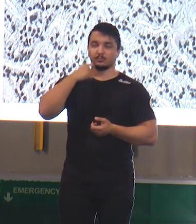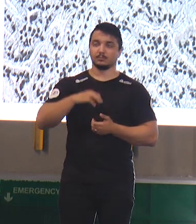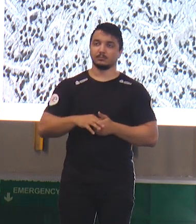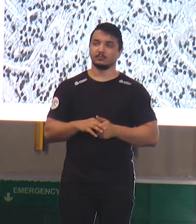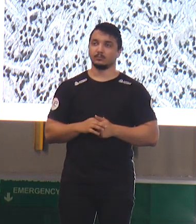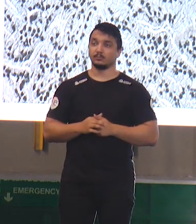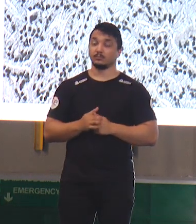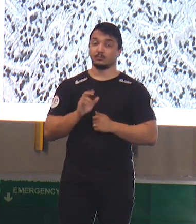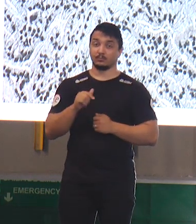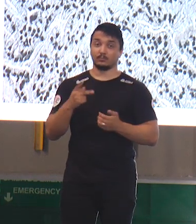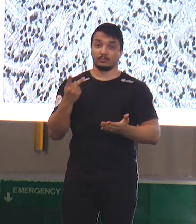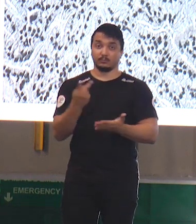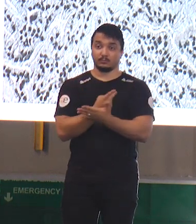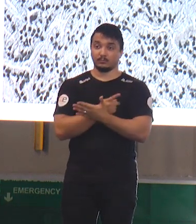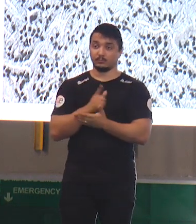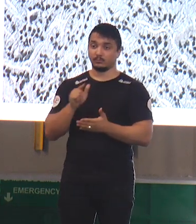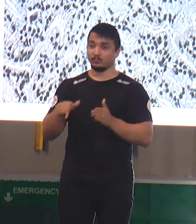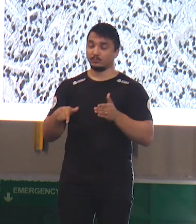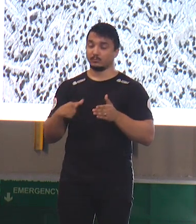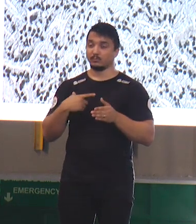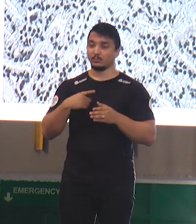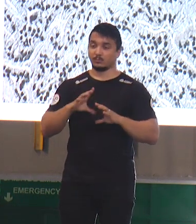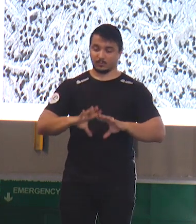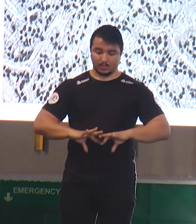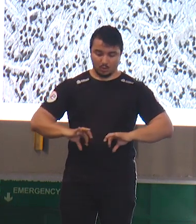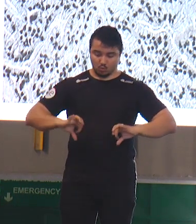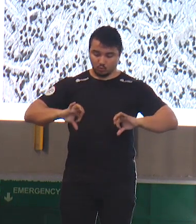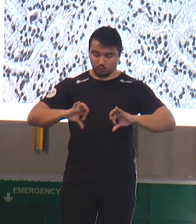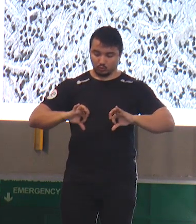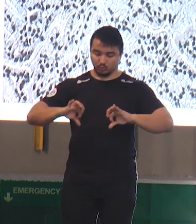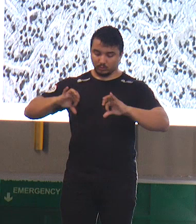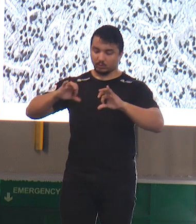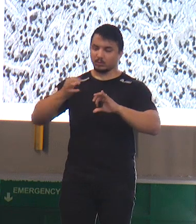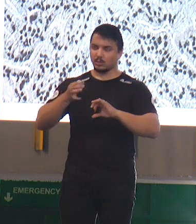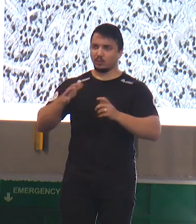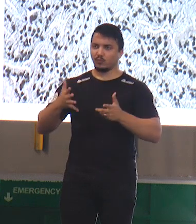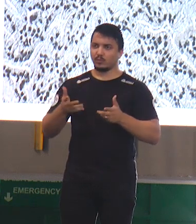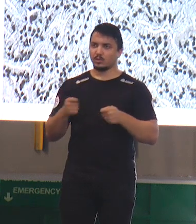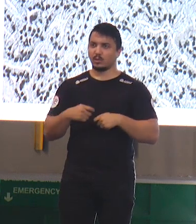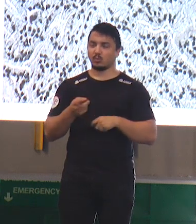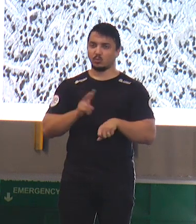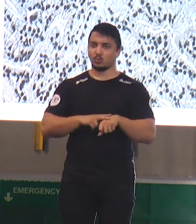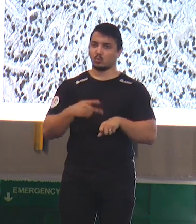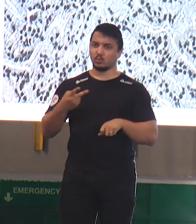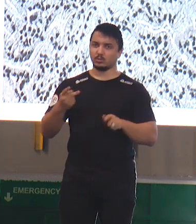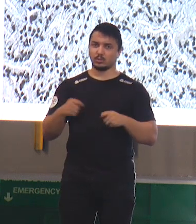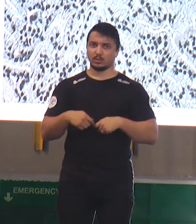No caso em que há 2 úteros, é possível 2 gestações? Bom,